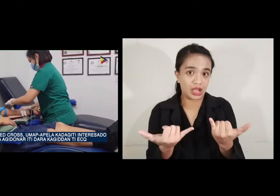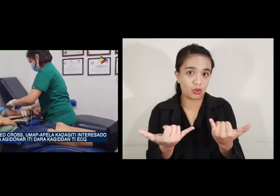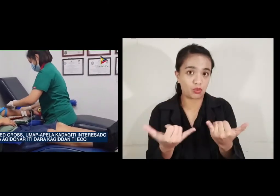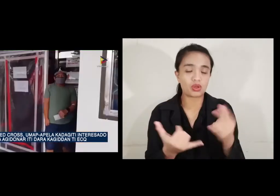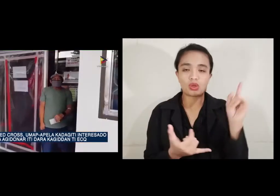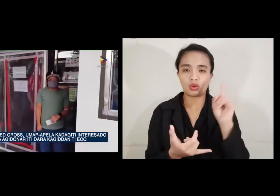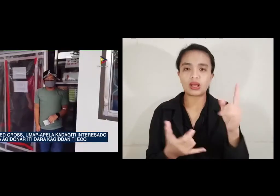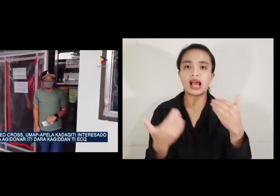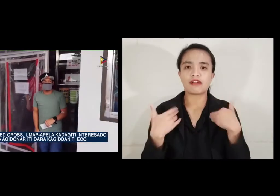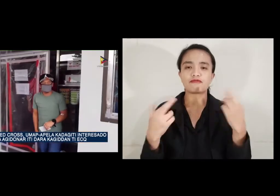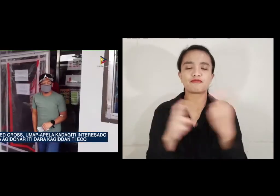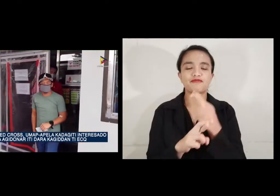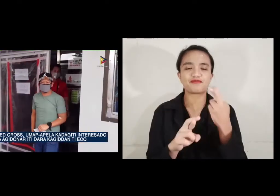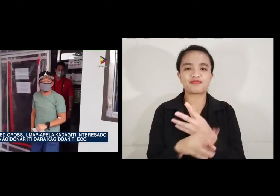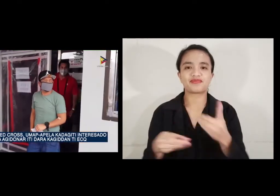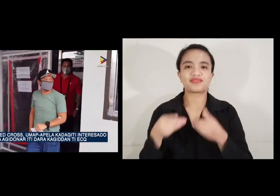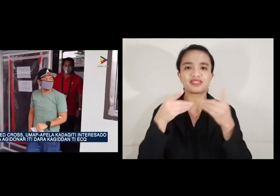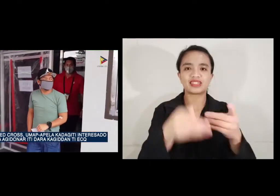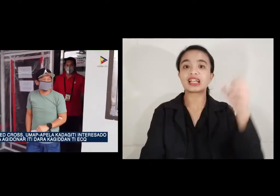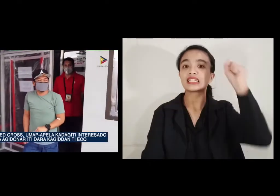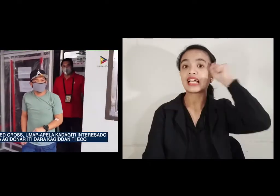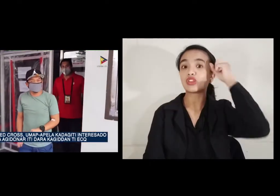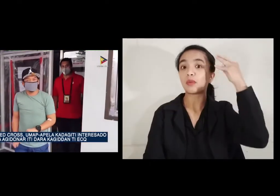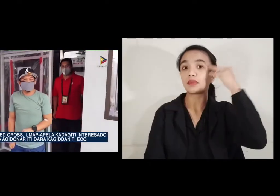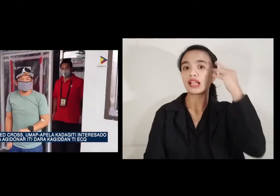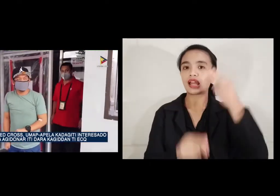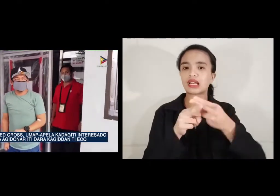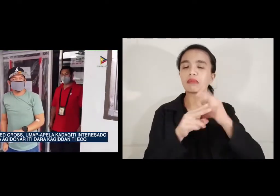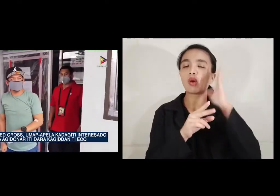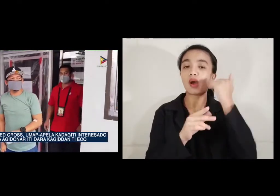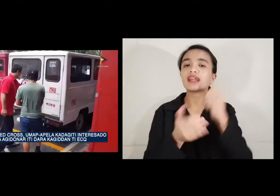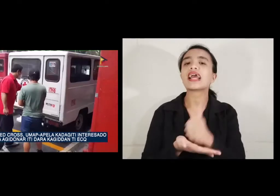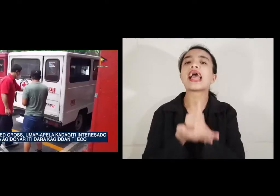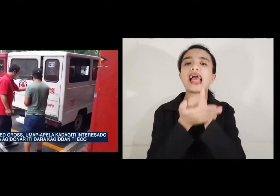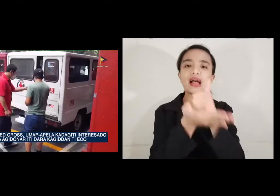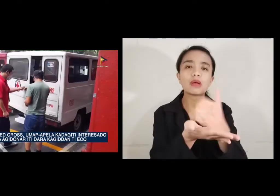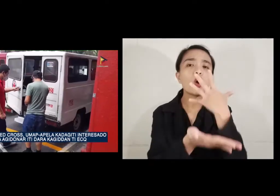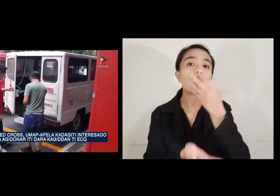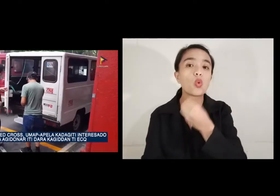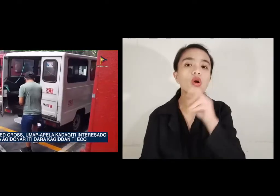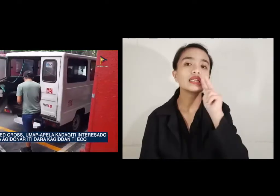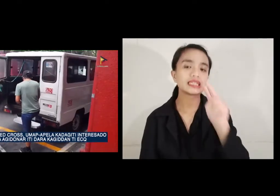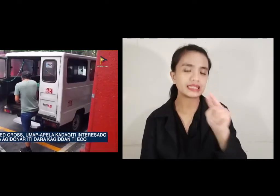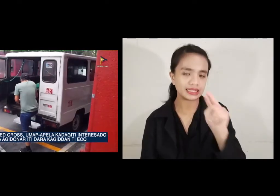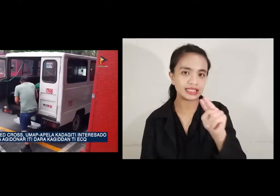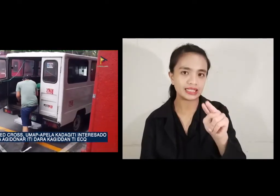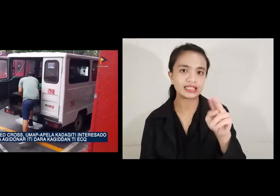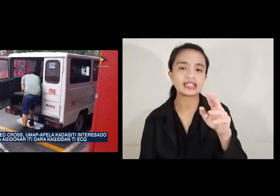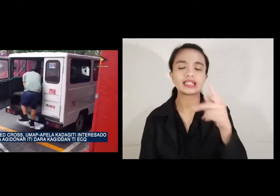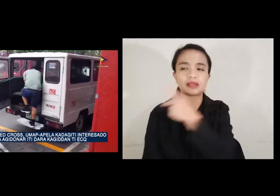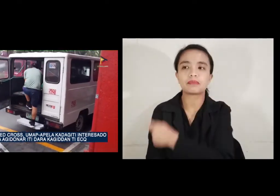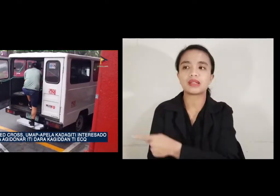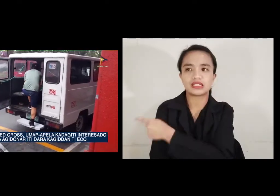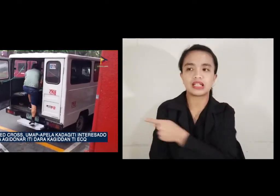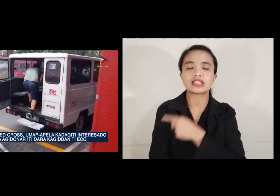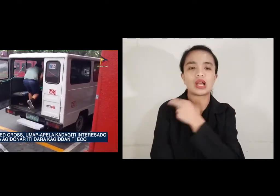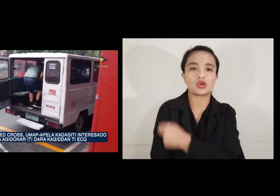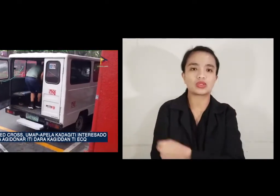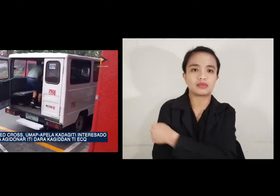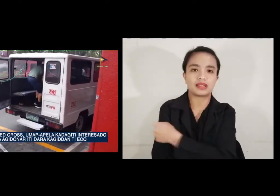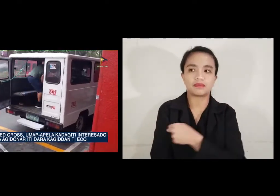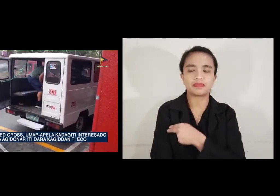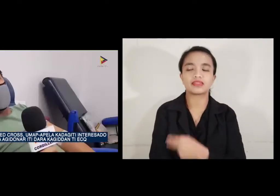daw anawayaan ti regular donor Anisato Montero at no makatulong kadagiti kasapulan ng runa dagiti pasyente